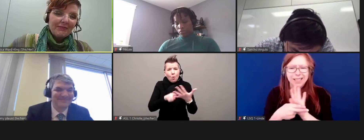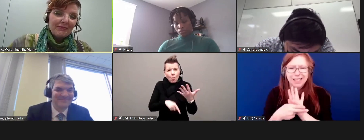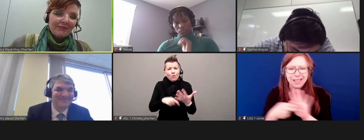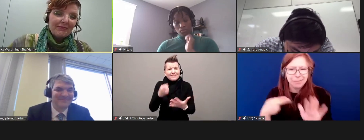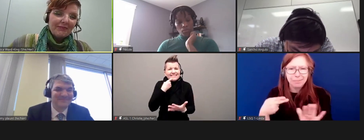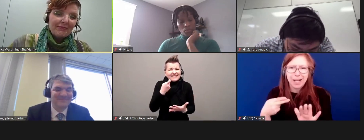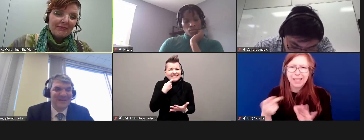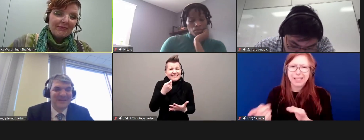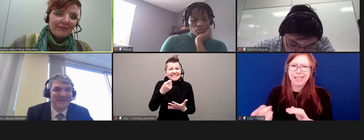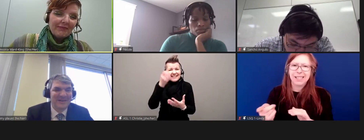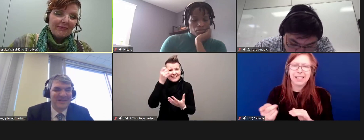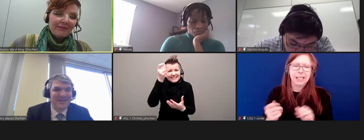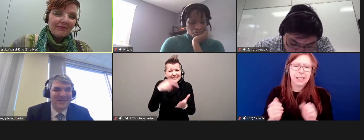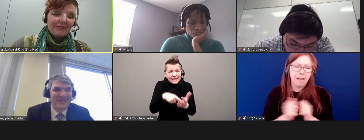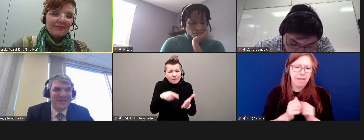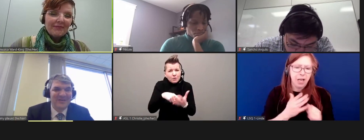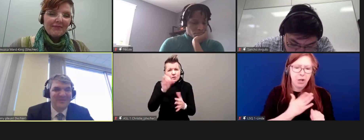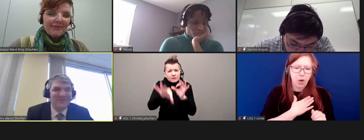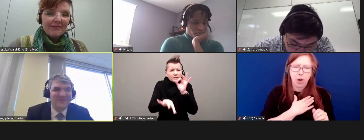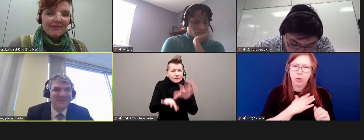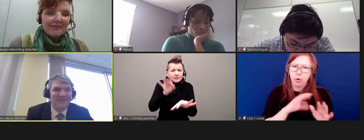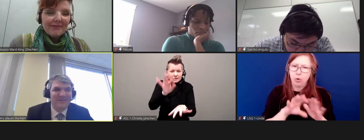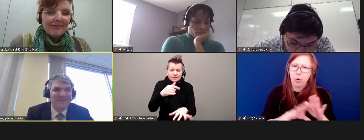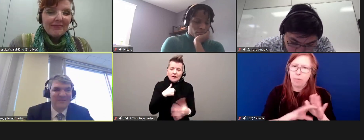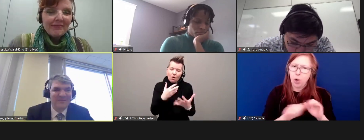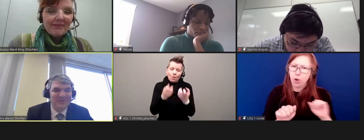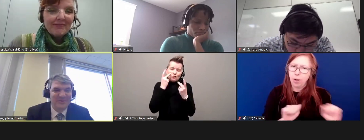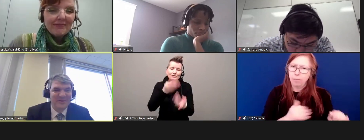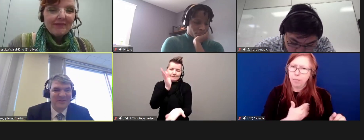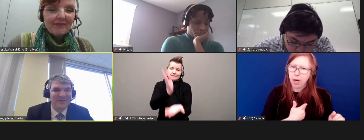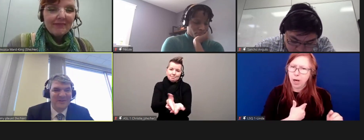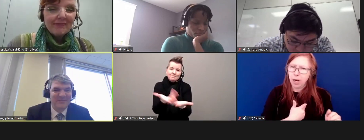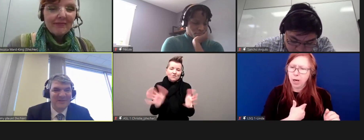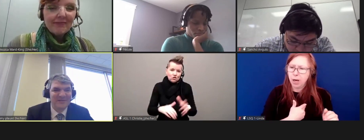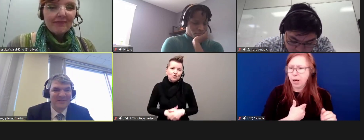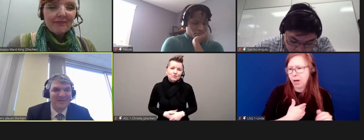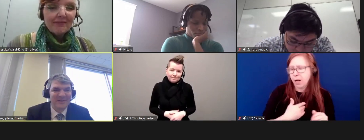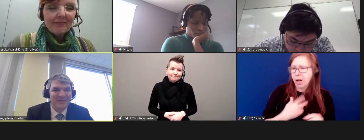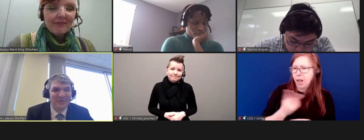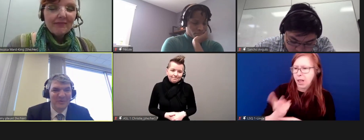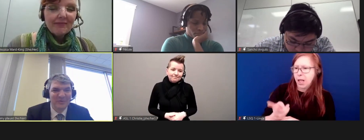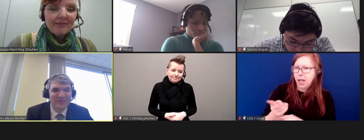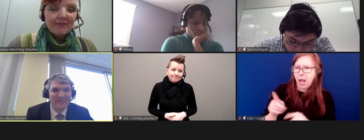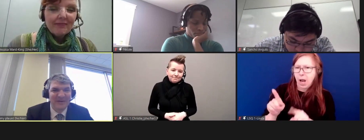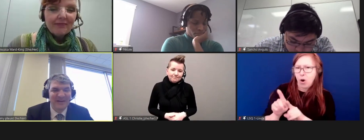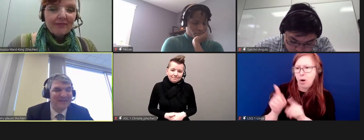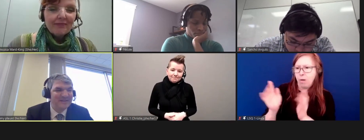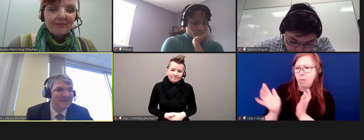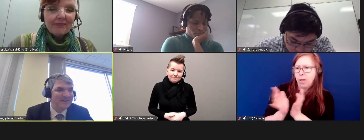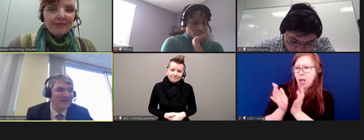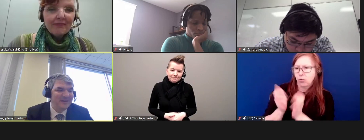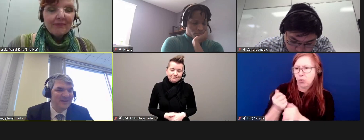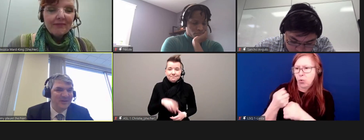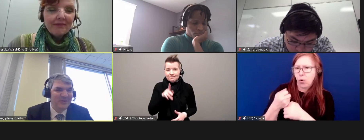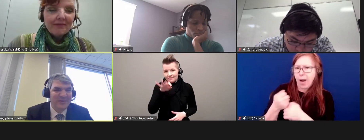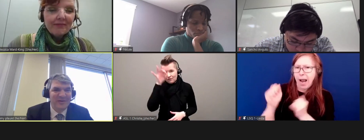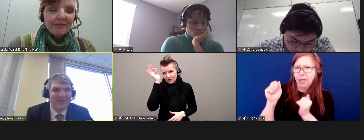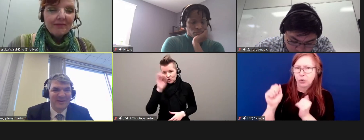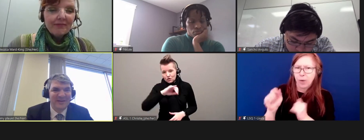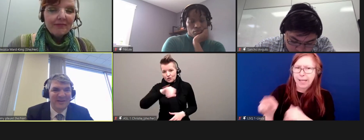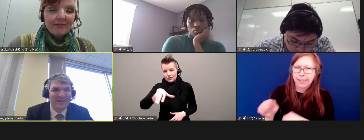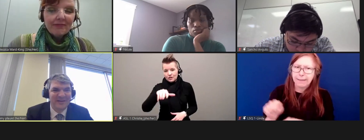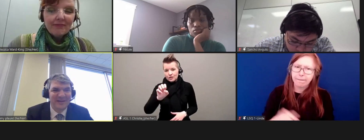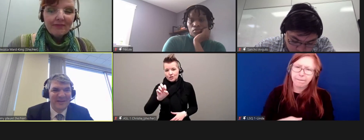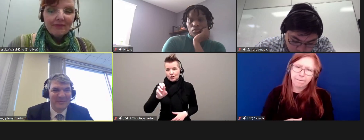par notre conduite. On les traite comme radioactifs. Merci beaucoup, toutes les panélistes.